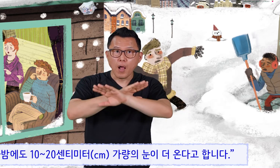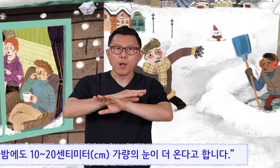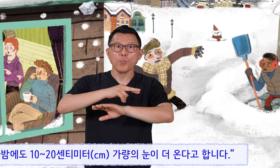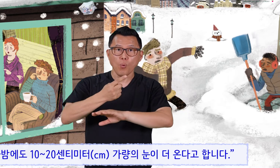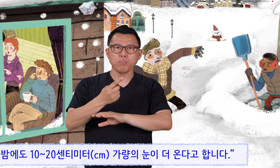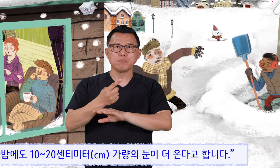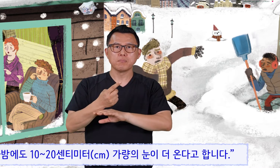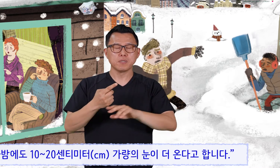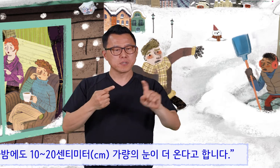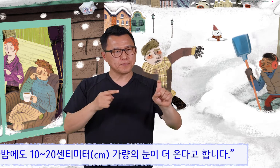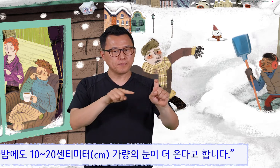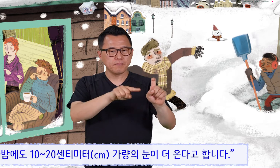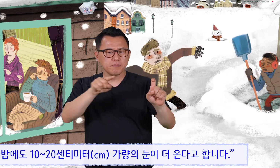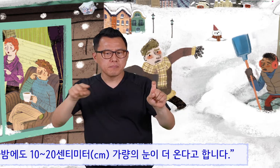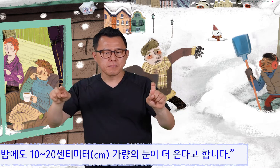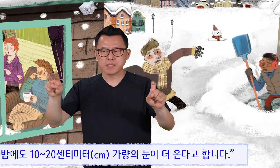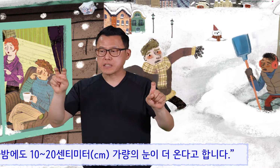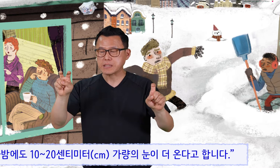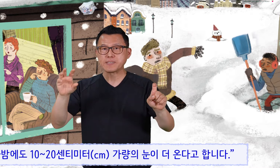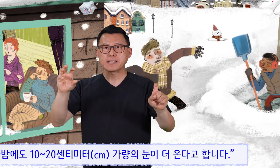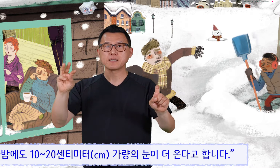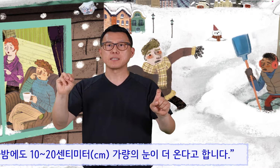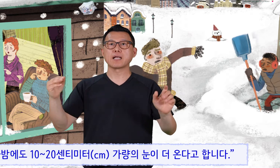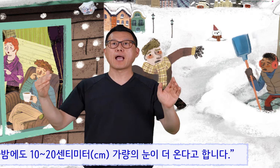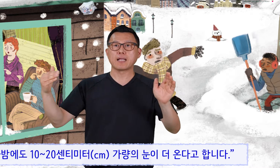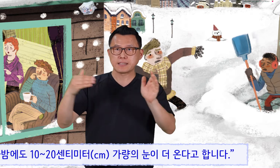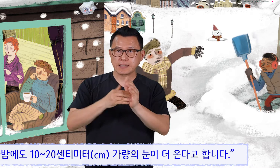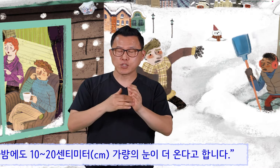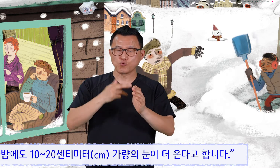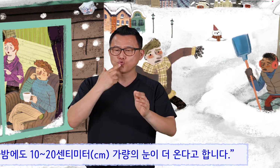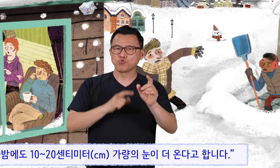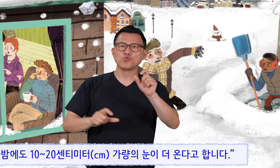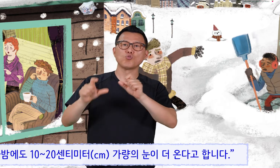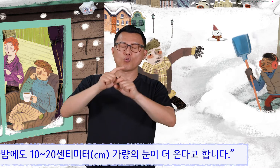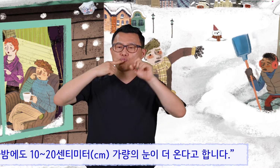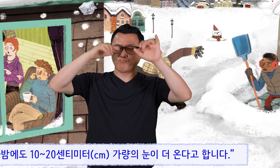오늘 밤에도 10에서 20cm가량의